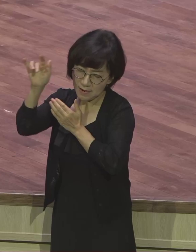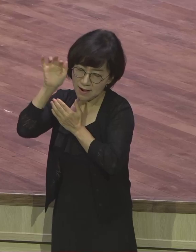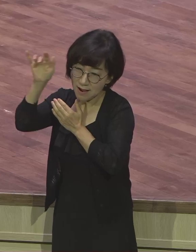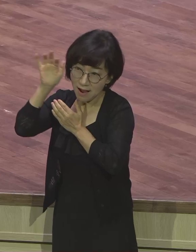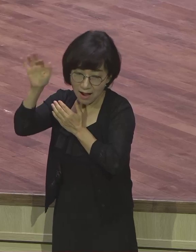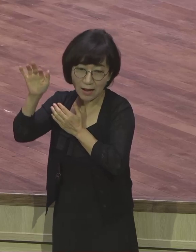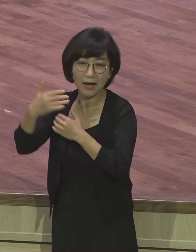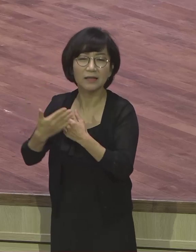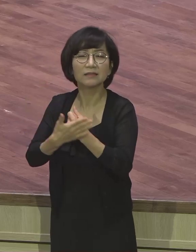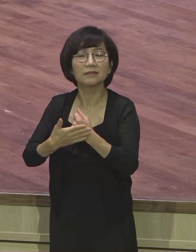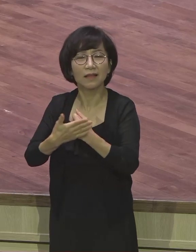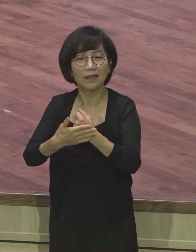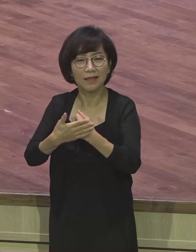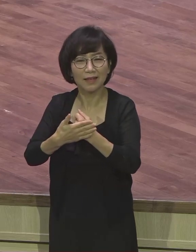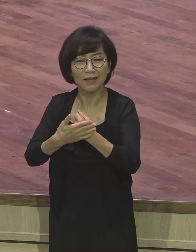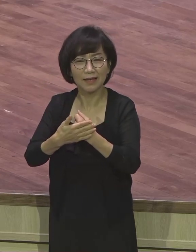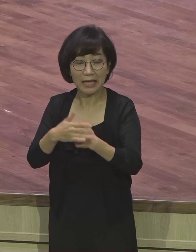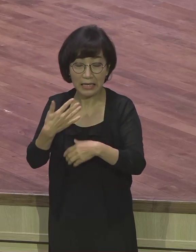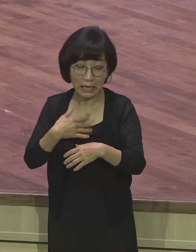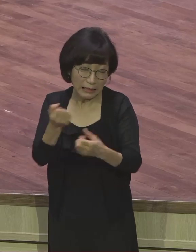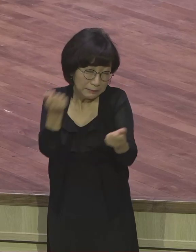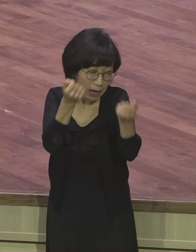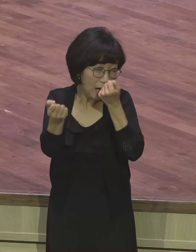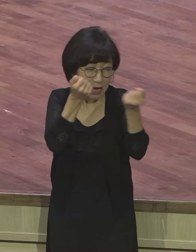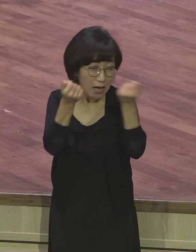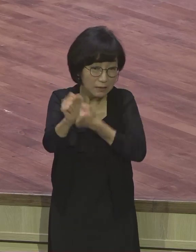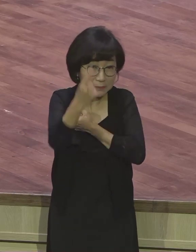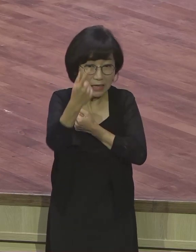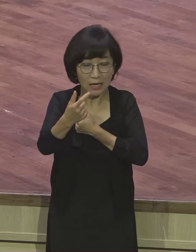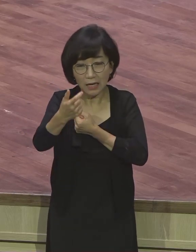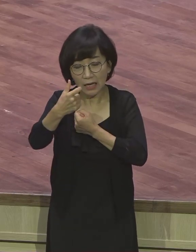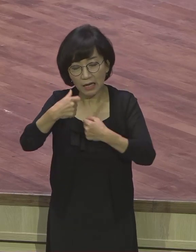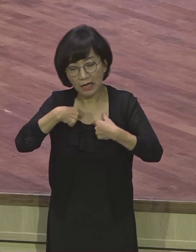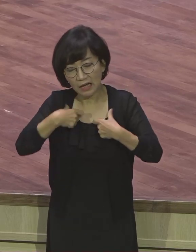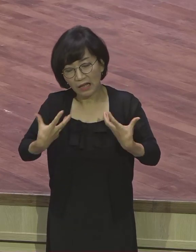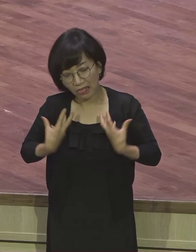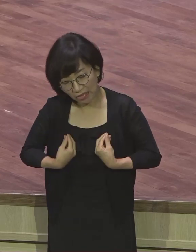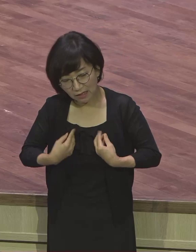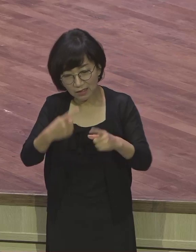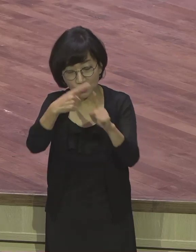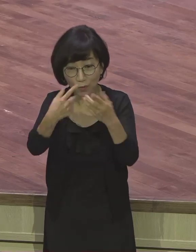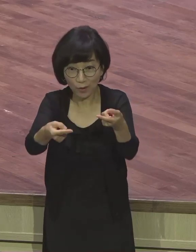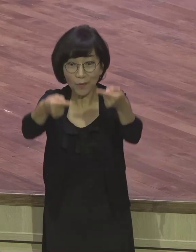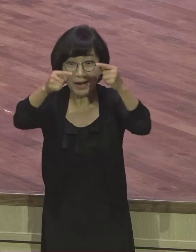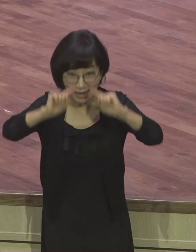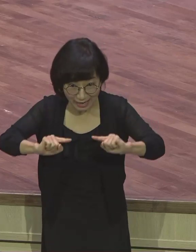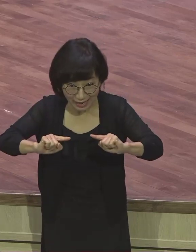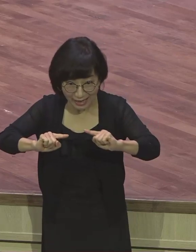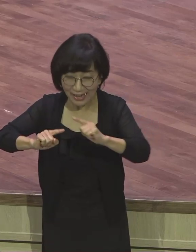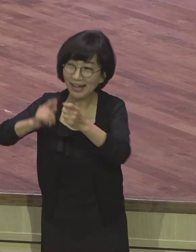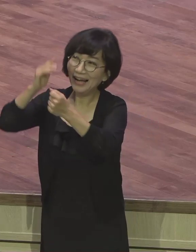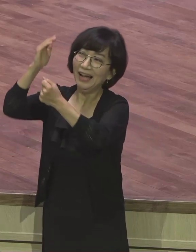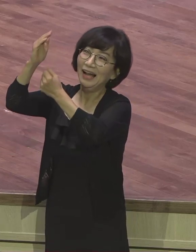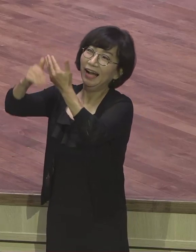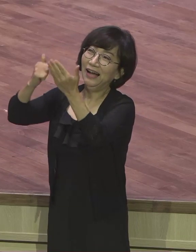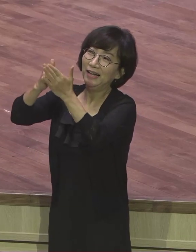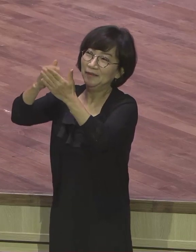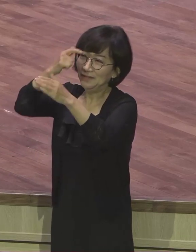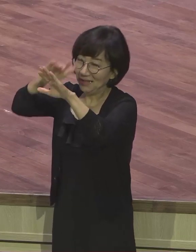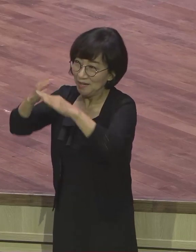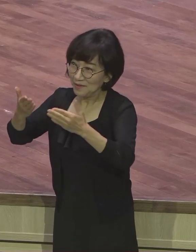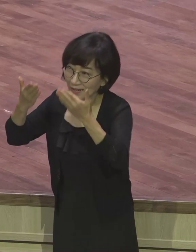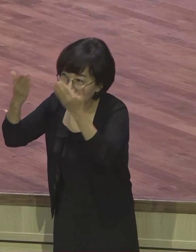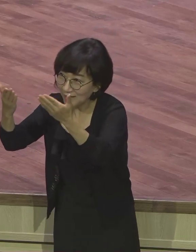나오겠냐. 어떻게 보이지 않는 예수를 믿고 하나님을 경배하겠냐. 어떻게 내가 육의 사람이 영적으로 거듭날